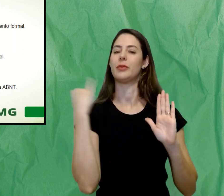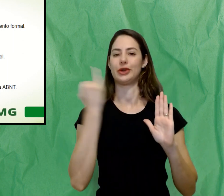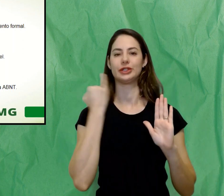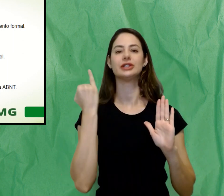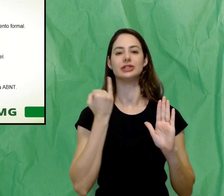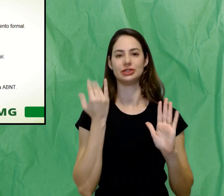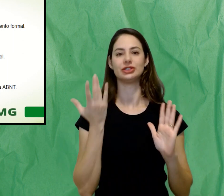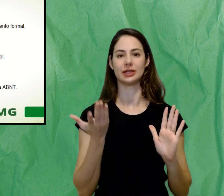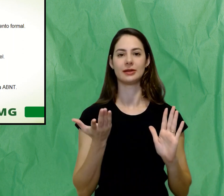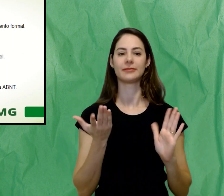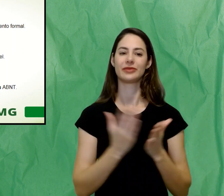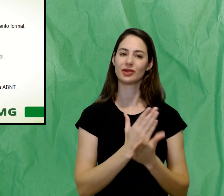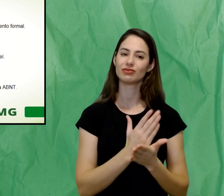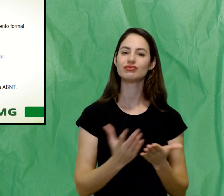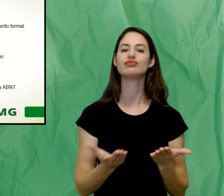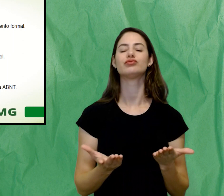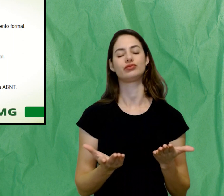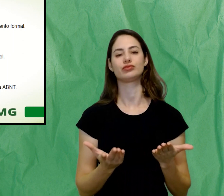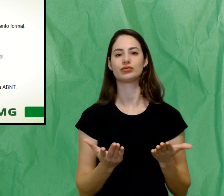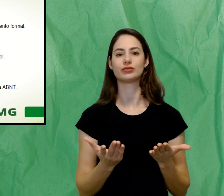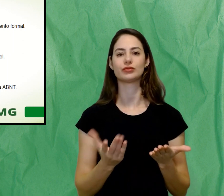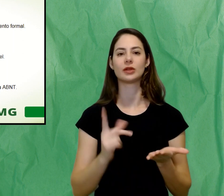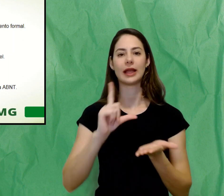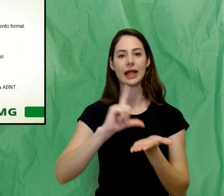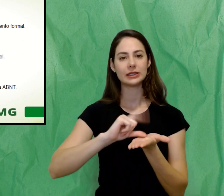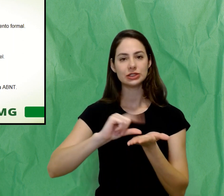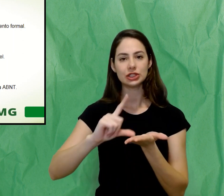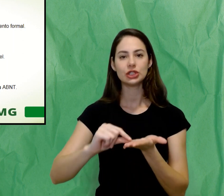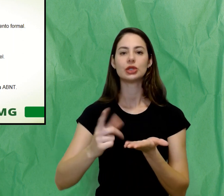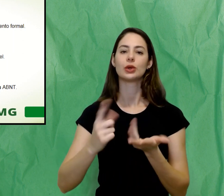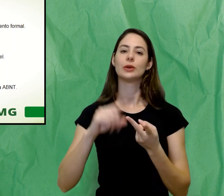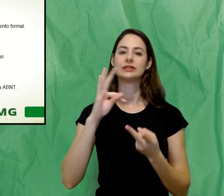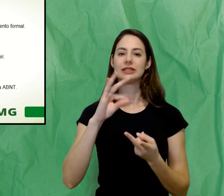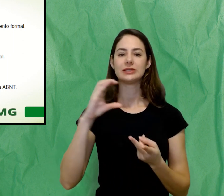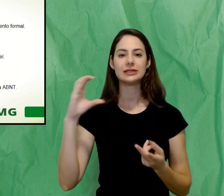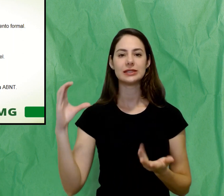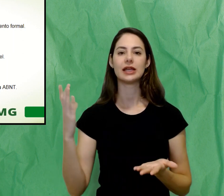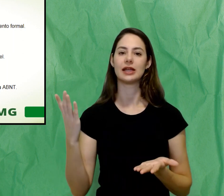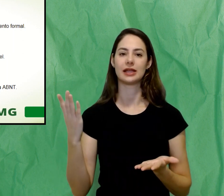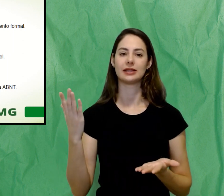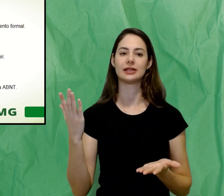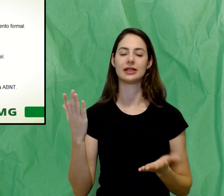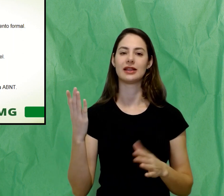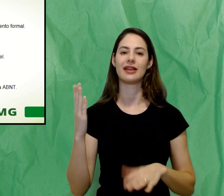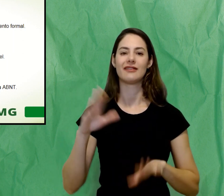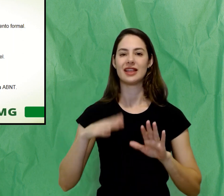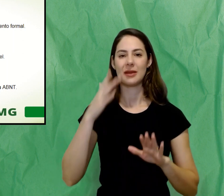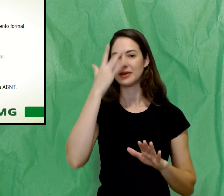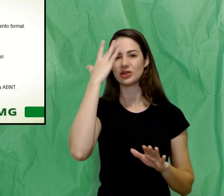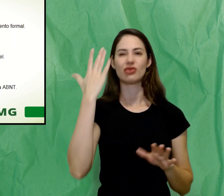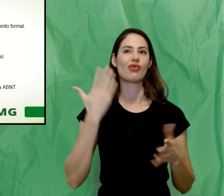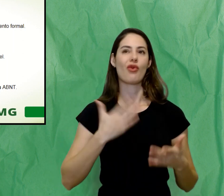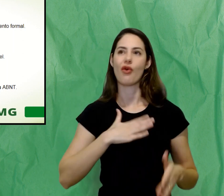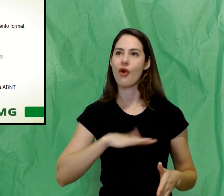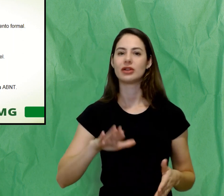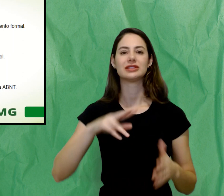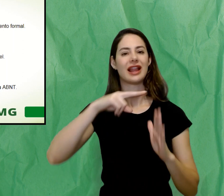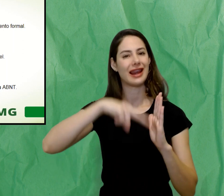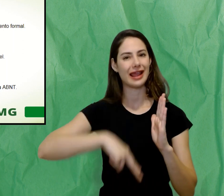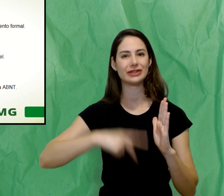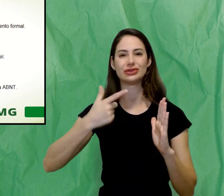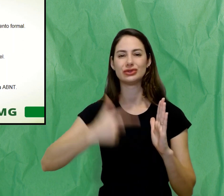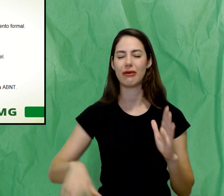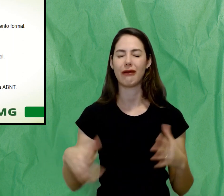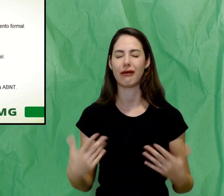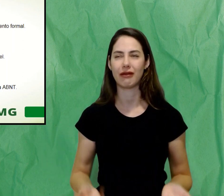fazem um texto, fazem um artigo, fazem um TCC, não gostam de reler o que fizeram, mas a releitura é